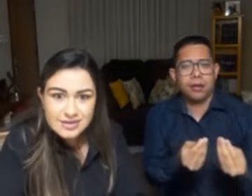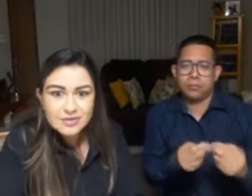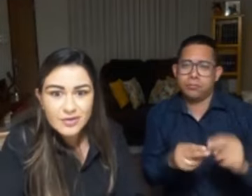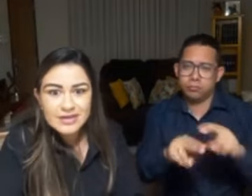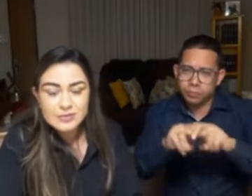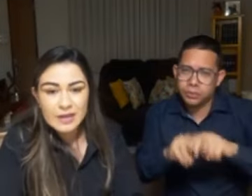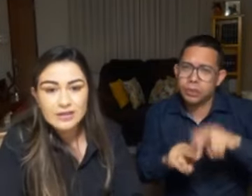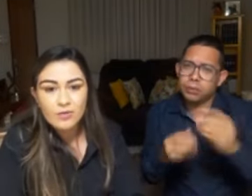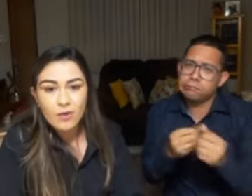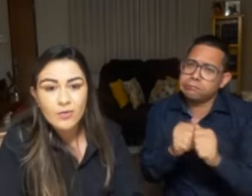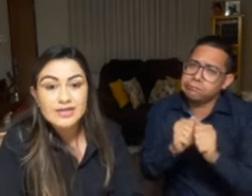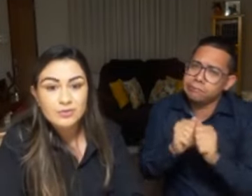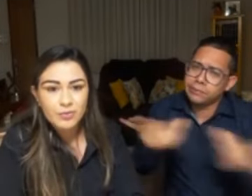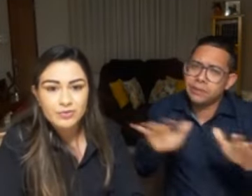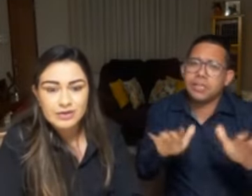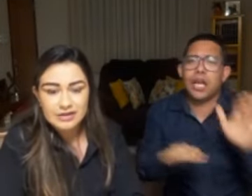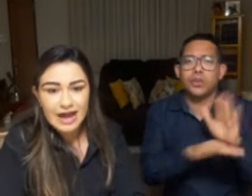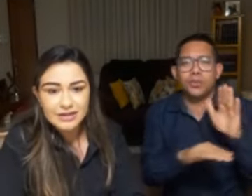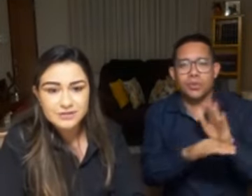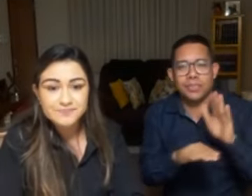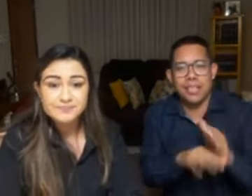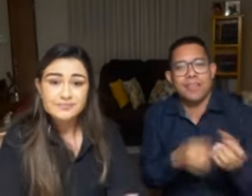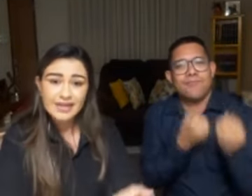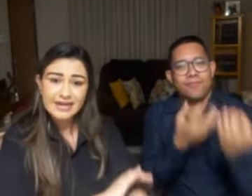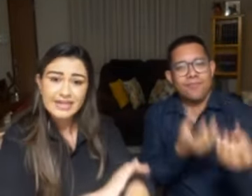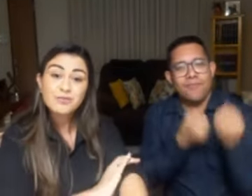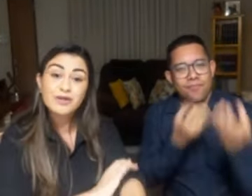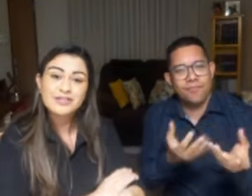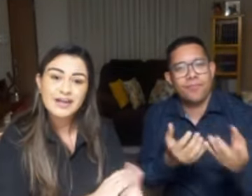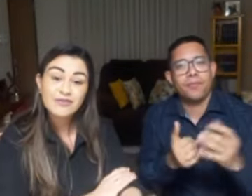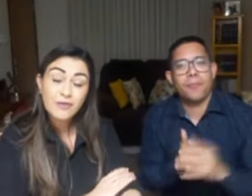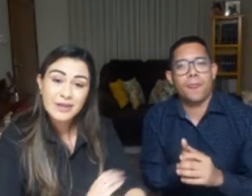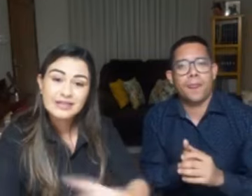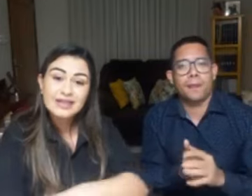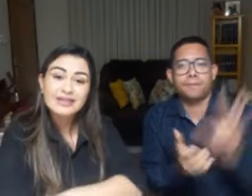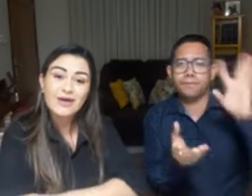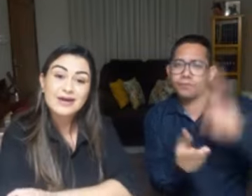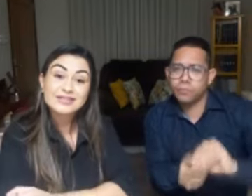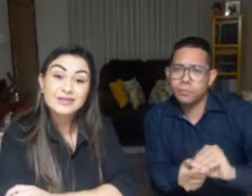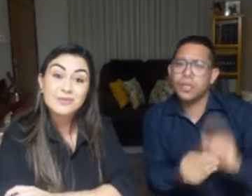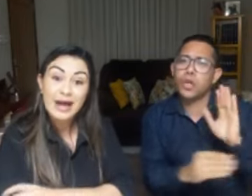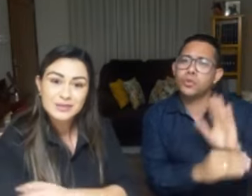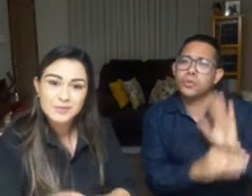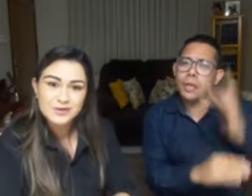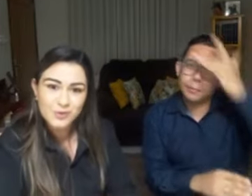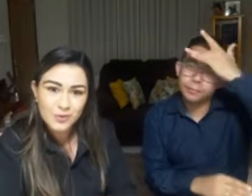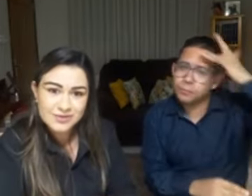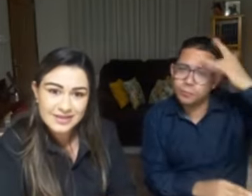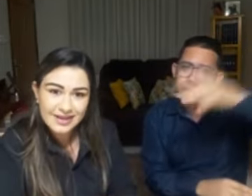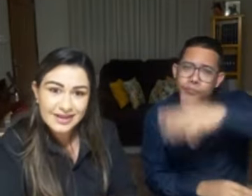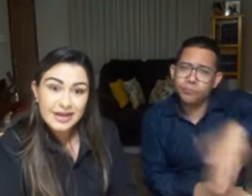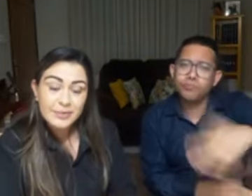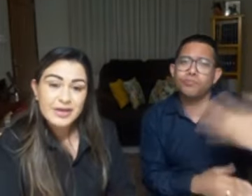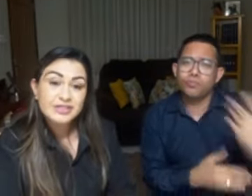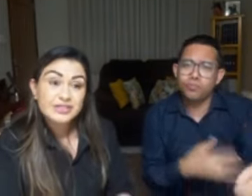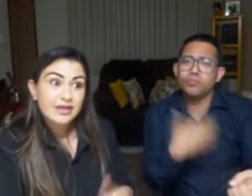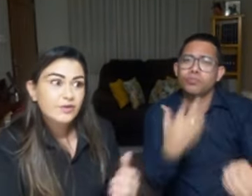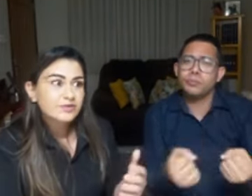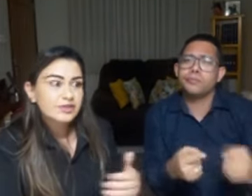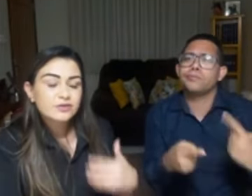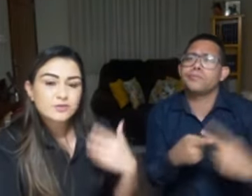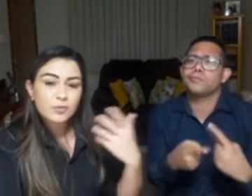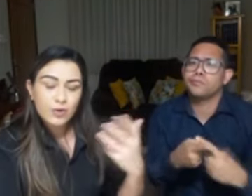fomentando esse conhecimento, igual com essa oportunidade, né? A gente pode estar aí fomentando e alcançando mais pessoas, né? Porque a gente